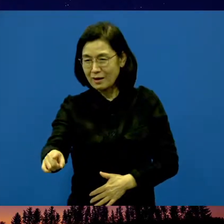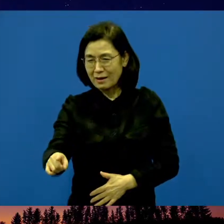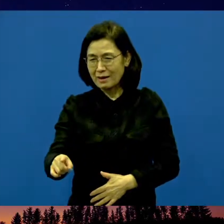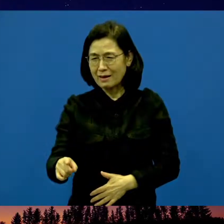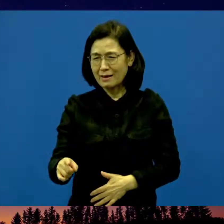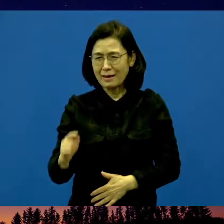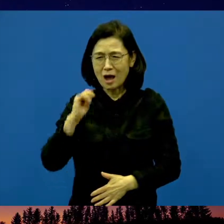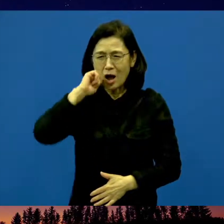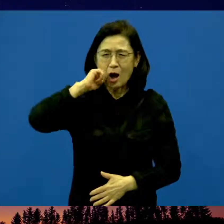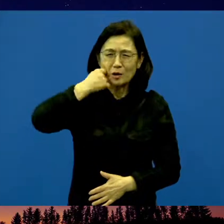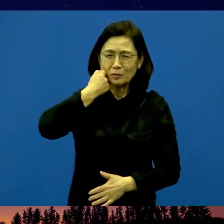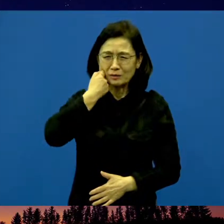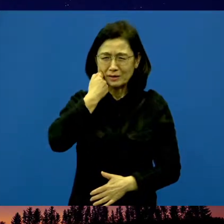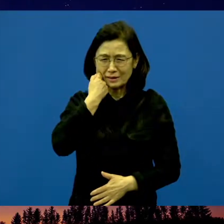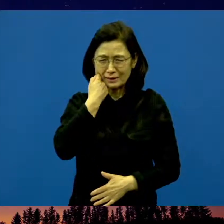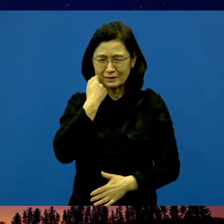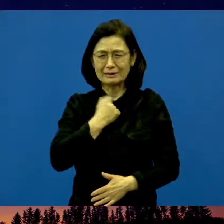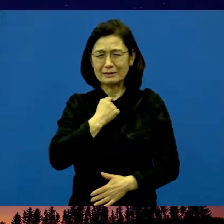죄송합니다. 제가 이